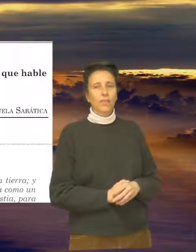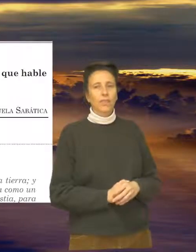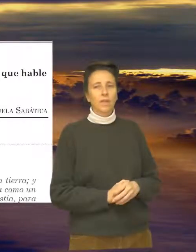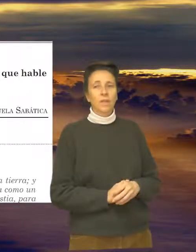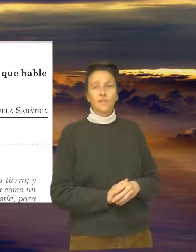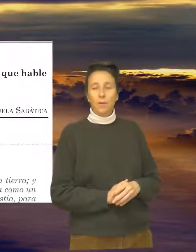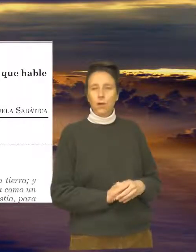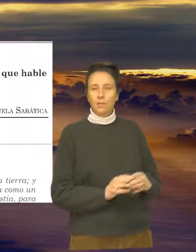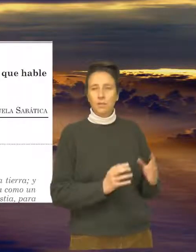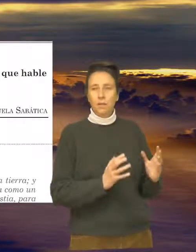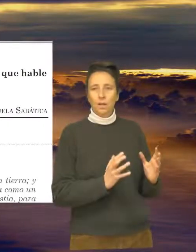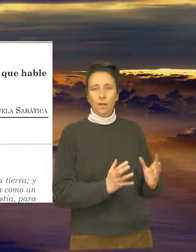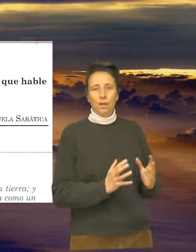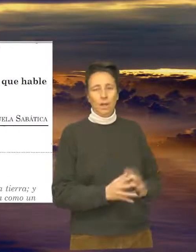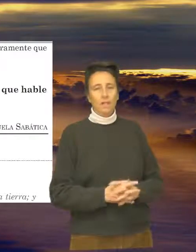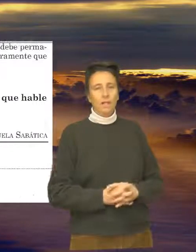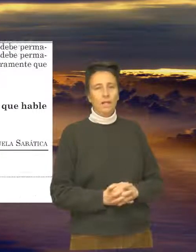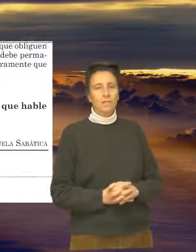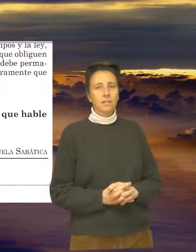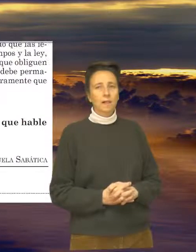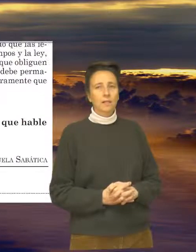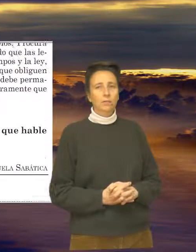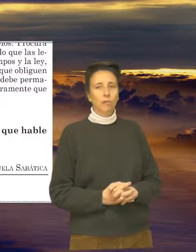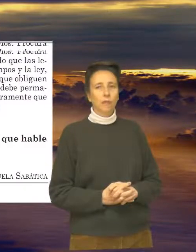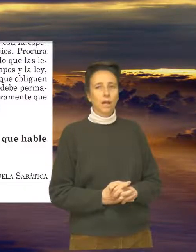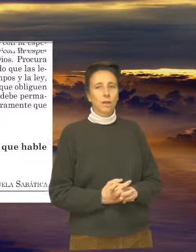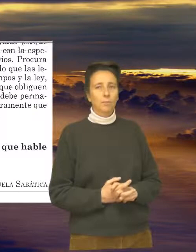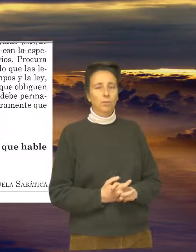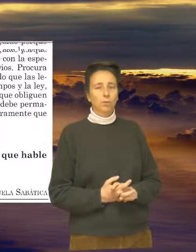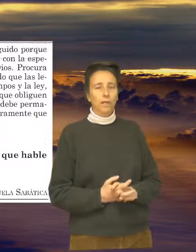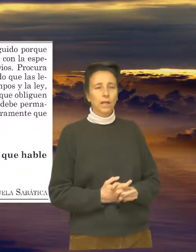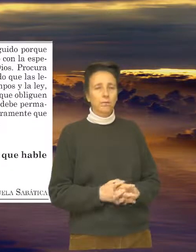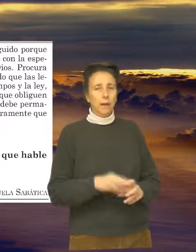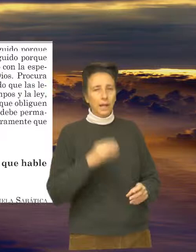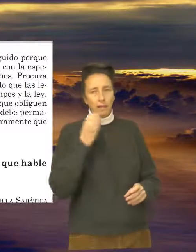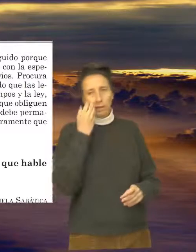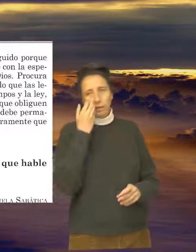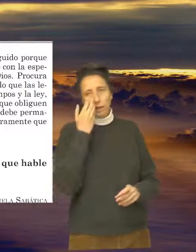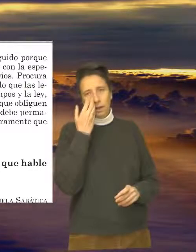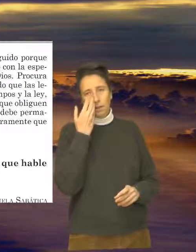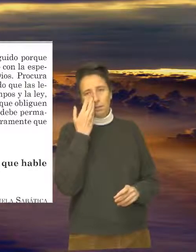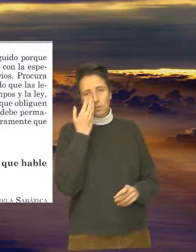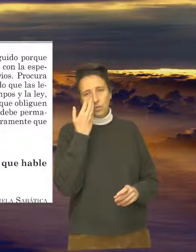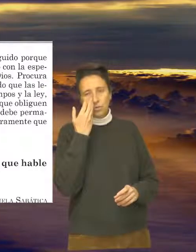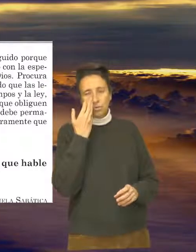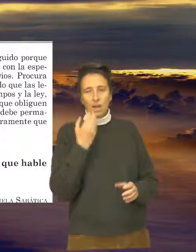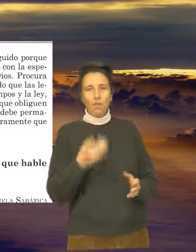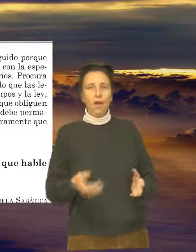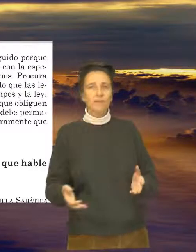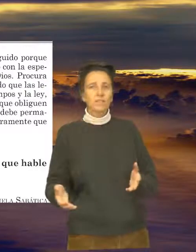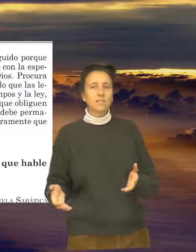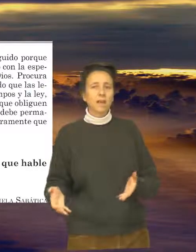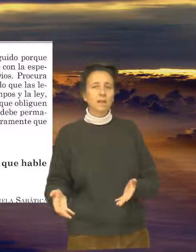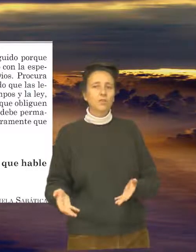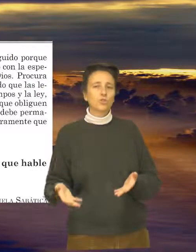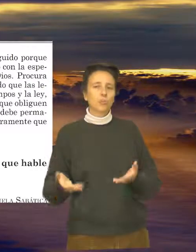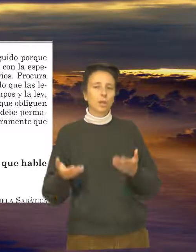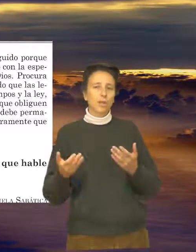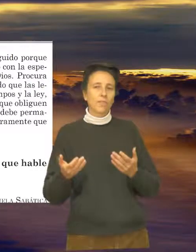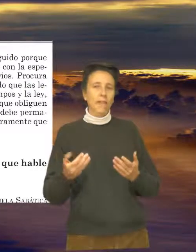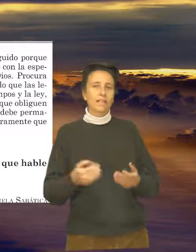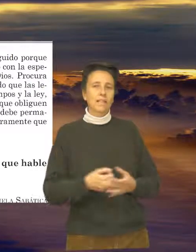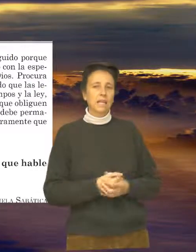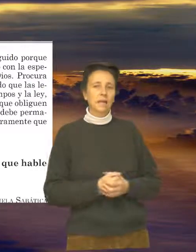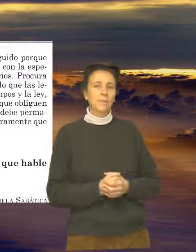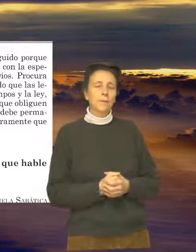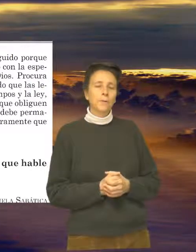surge de las aguas, que es la Iglesia Católica Apostólica Romana. Hemos estudiado la bestia que